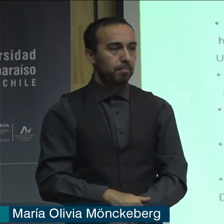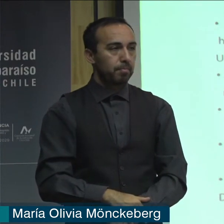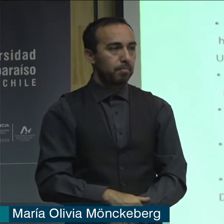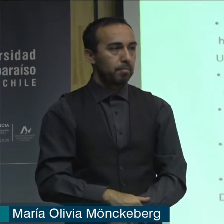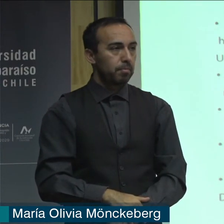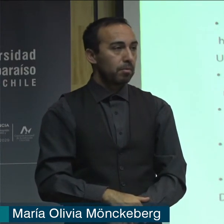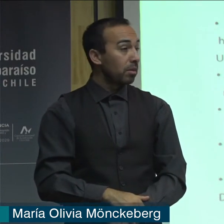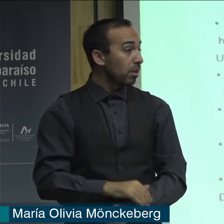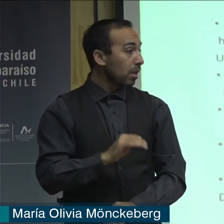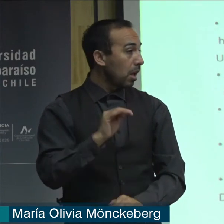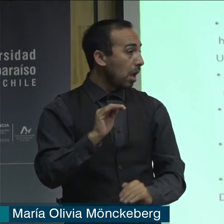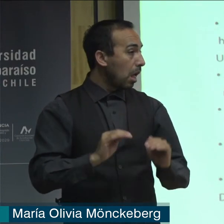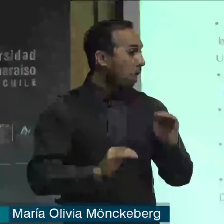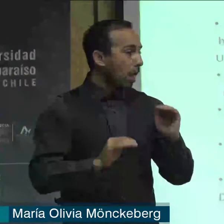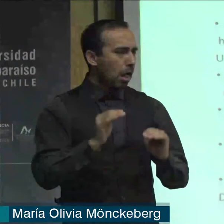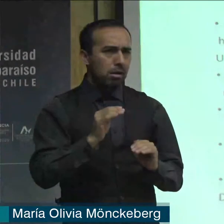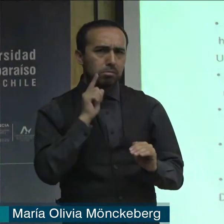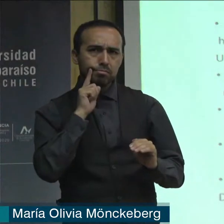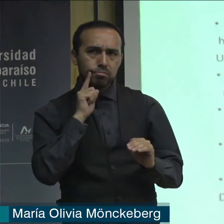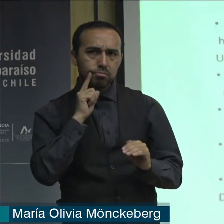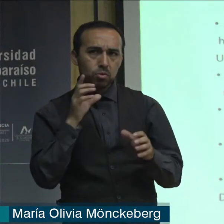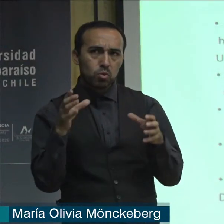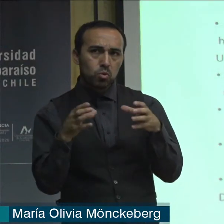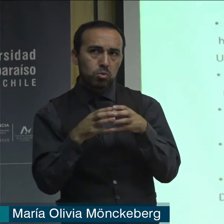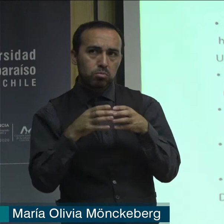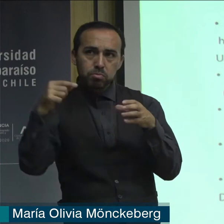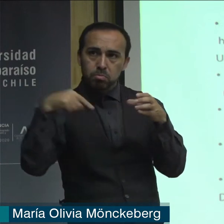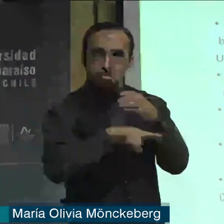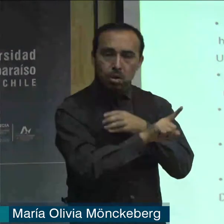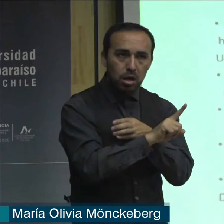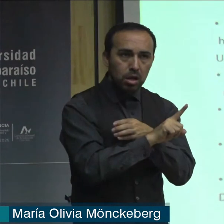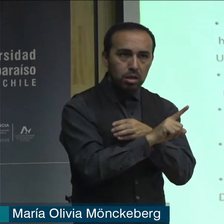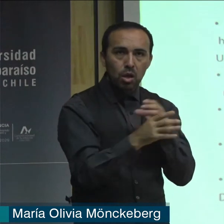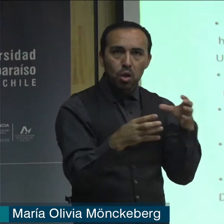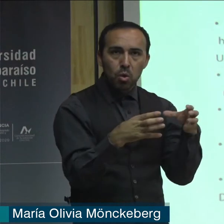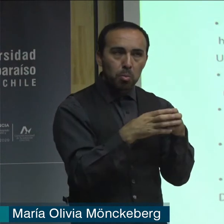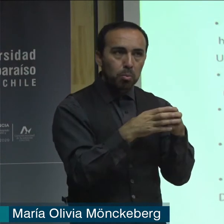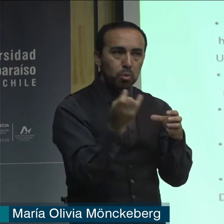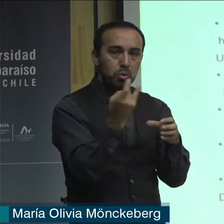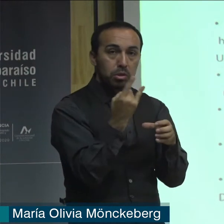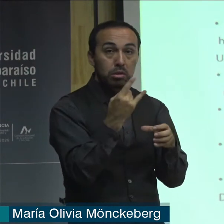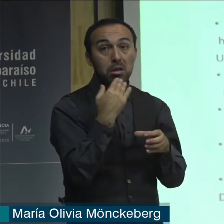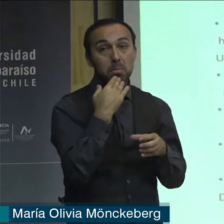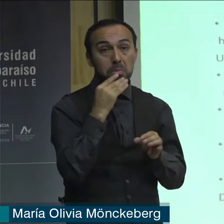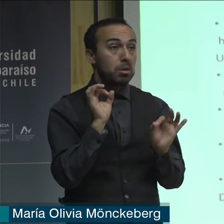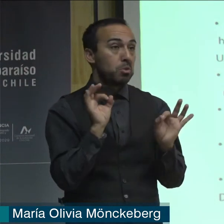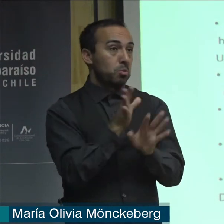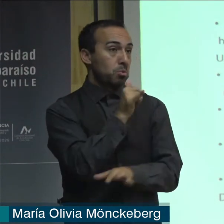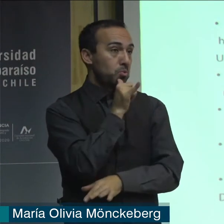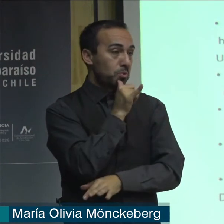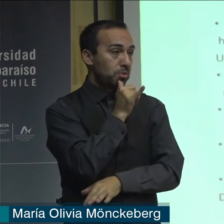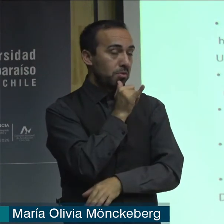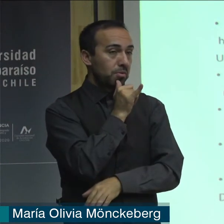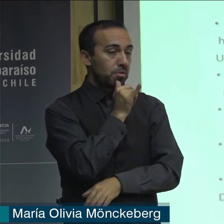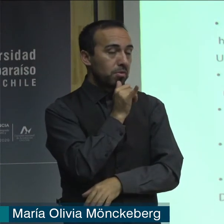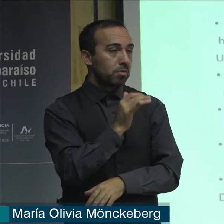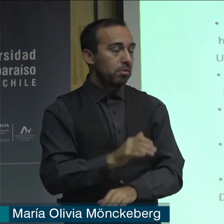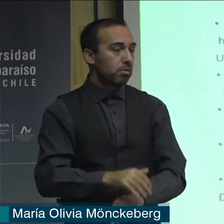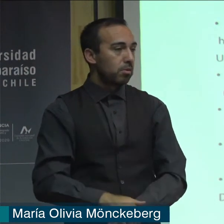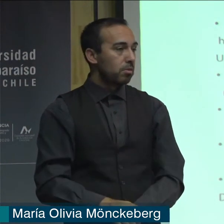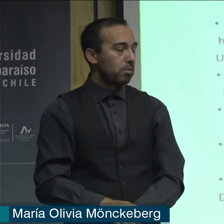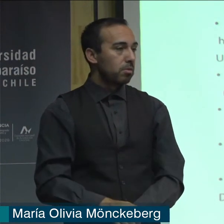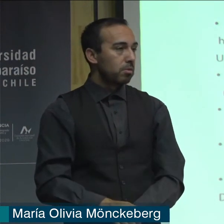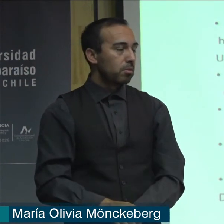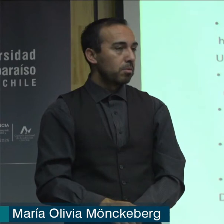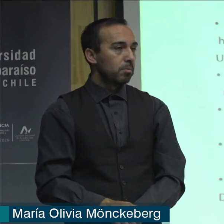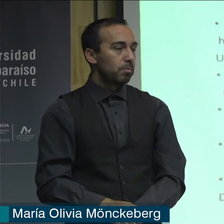de repente a querer entrar al Cruise se le puede ocurrir así como